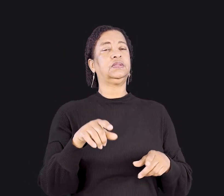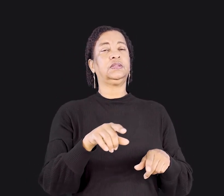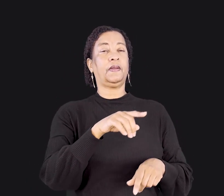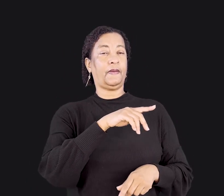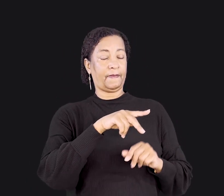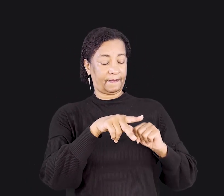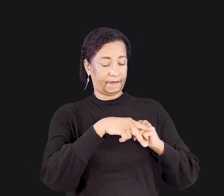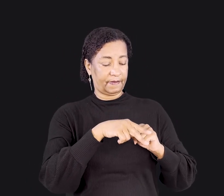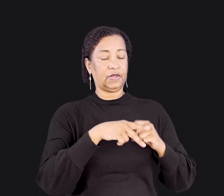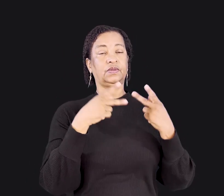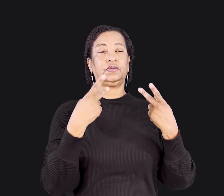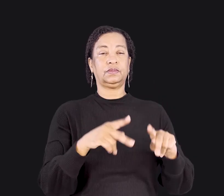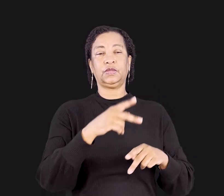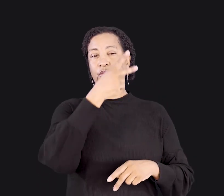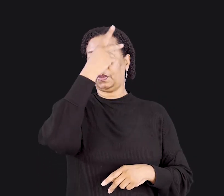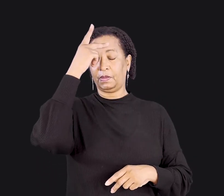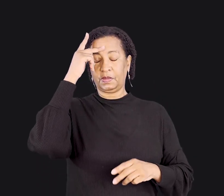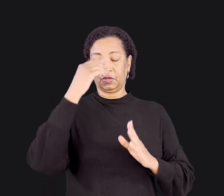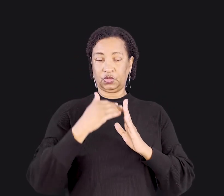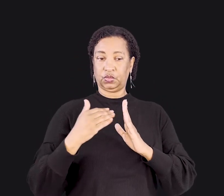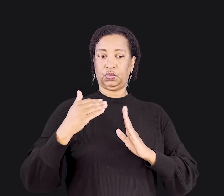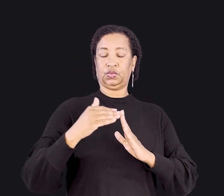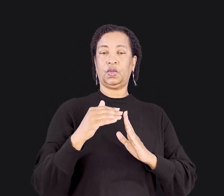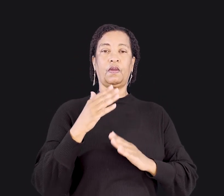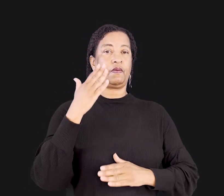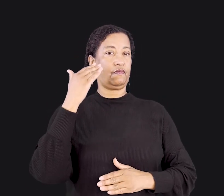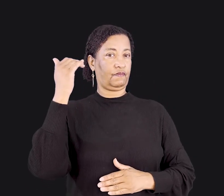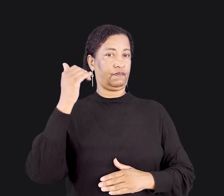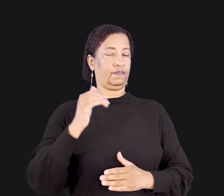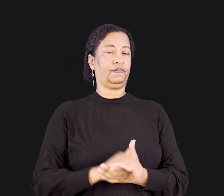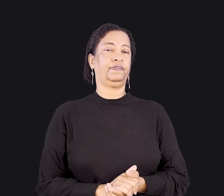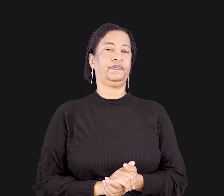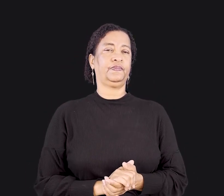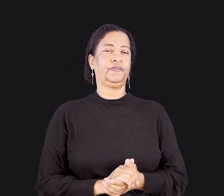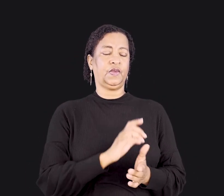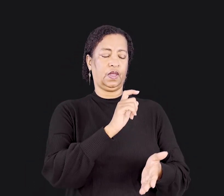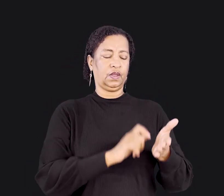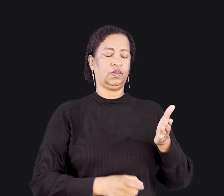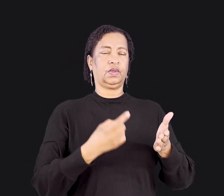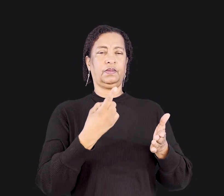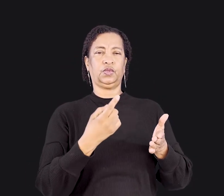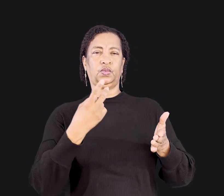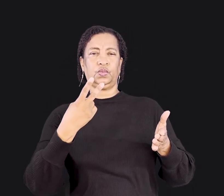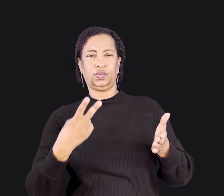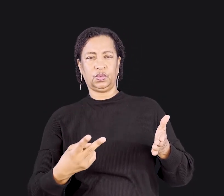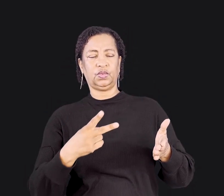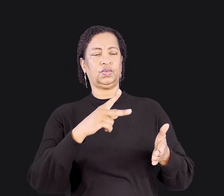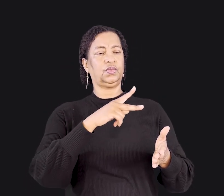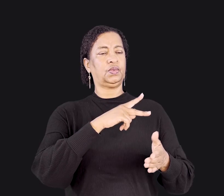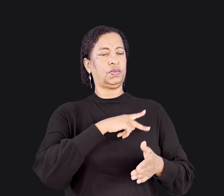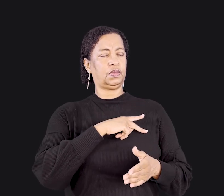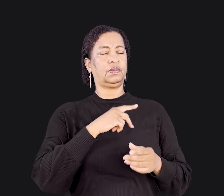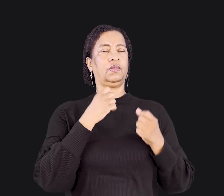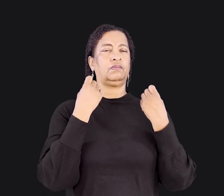para os rabinos. Nos capítulos 1 e 2 de Gálatas, Paulo conta que é assim que Deus